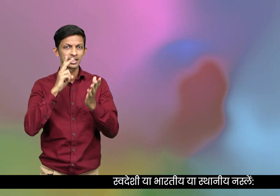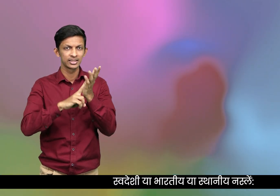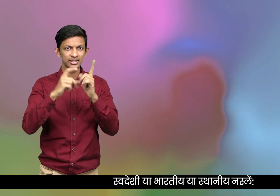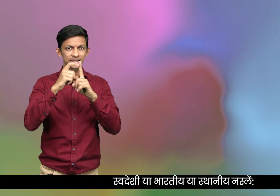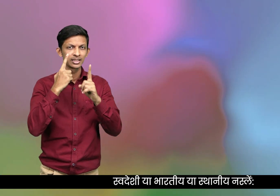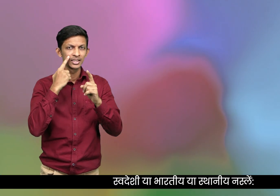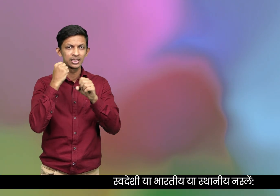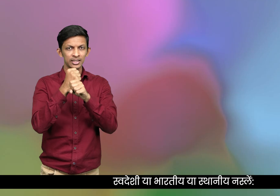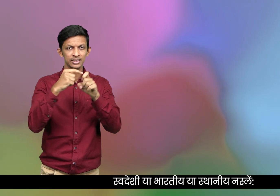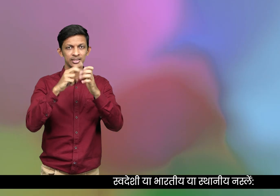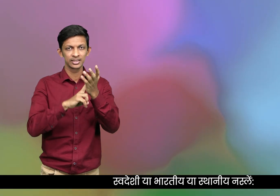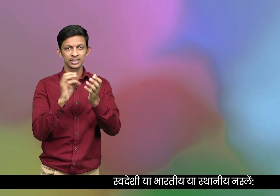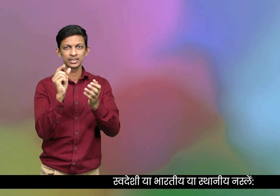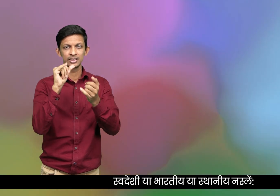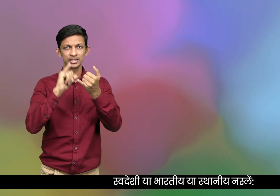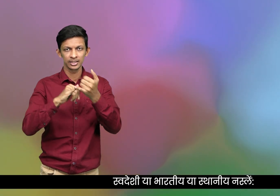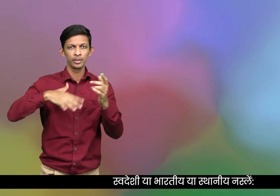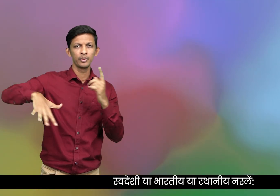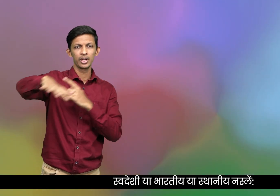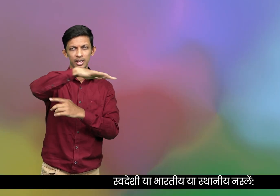स्वदेशी या भारतीय या स्थानीय नस्लें